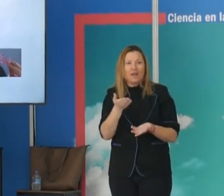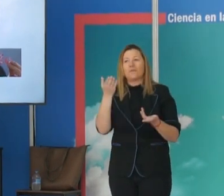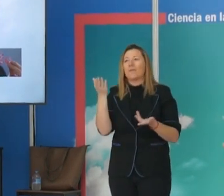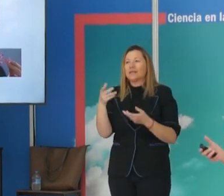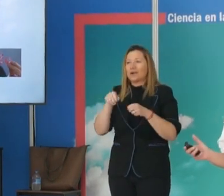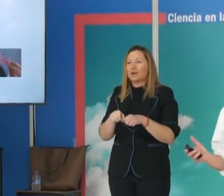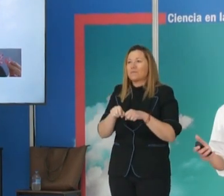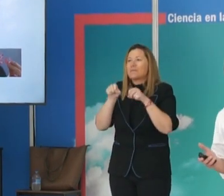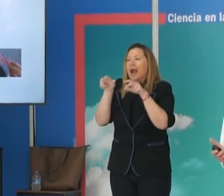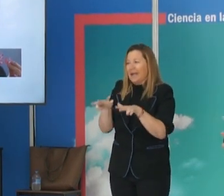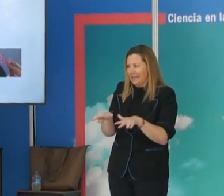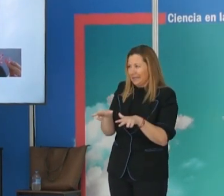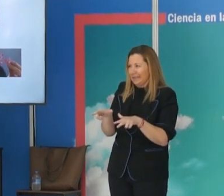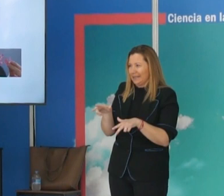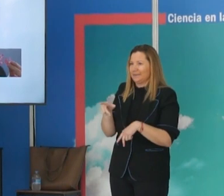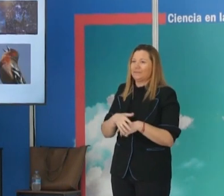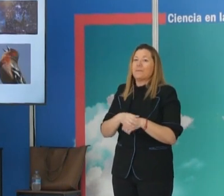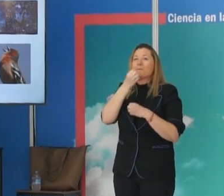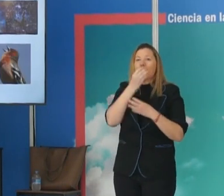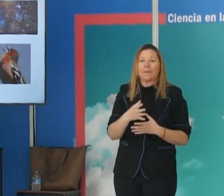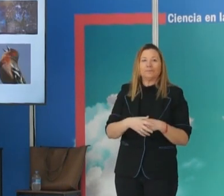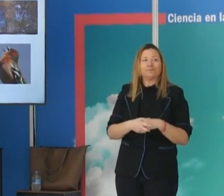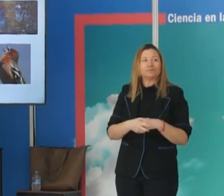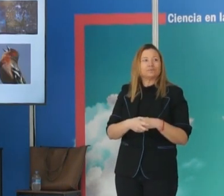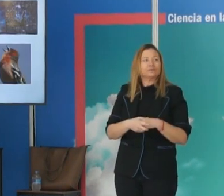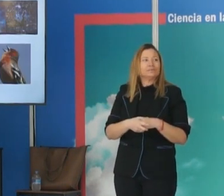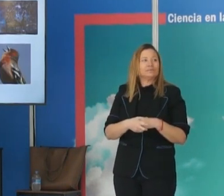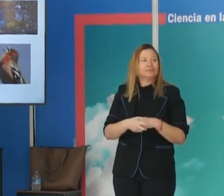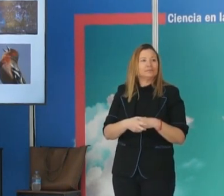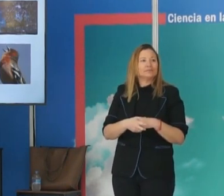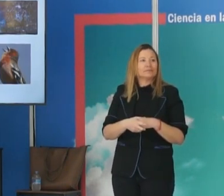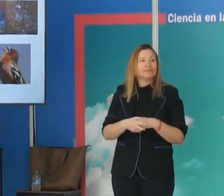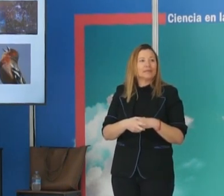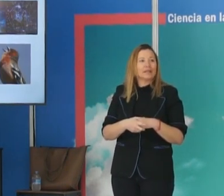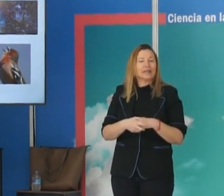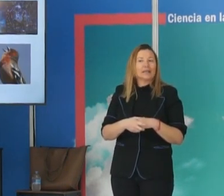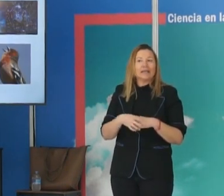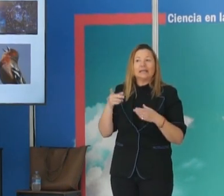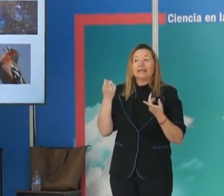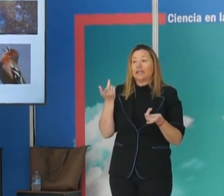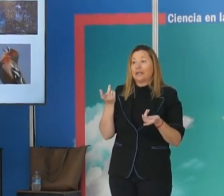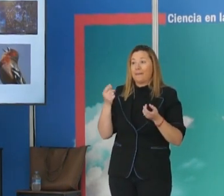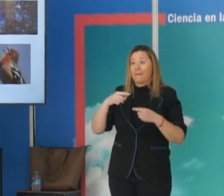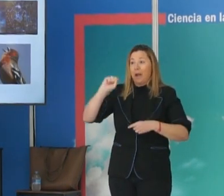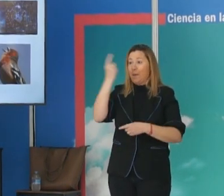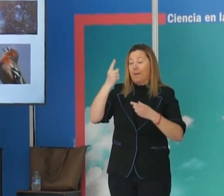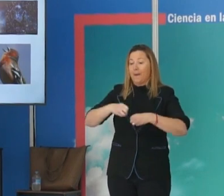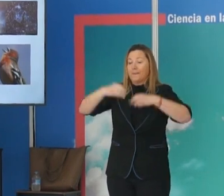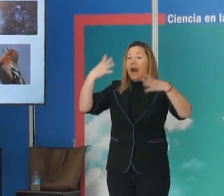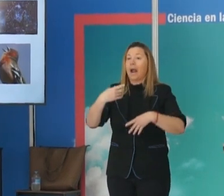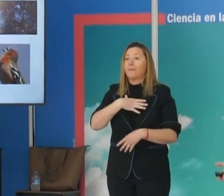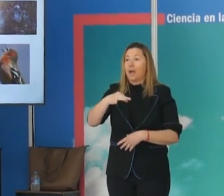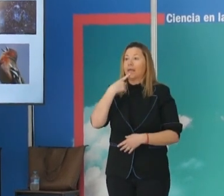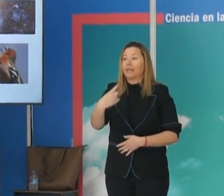ranita. Eso sí que es mágico, señores. Bien, pues para siempre que vamos a hablar de magia, tenemos que tener en cuenta cuál es la